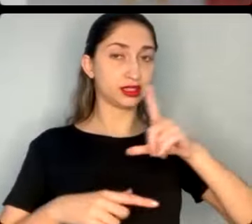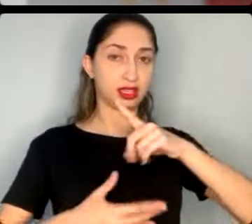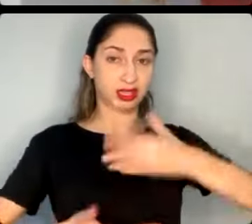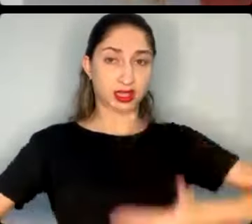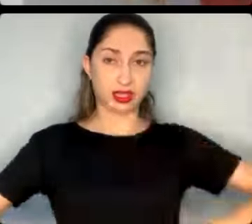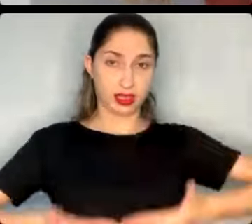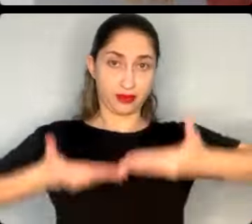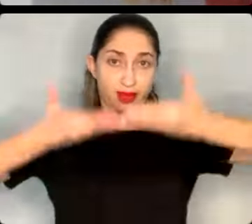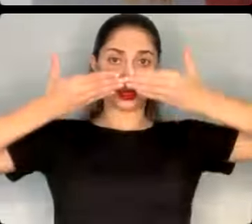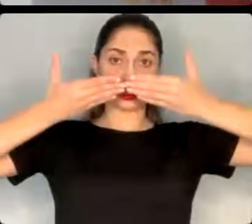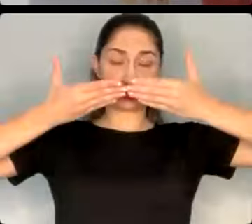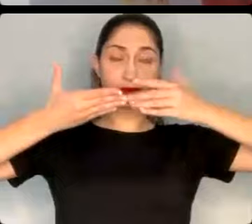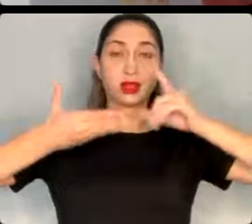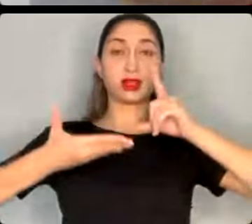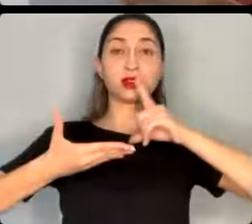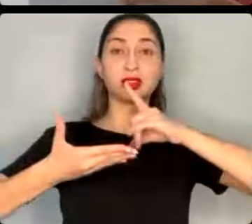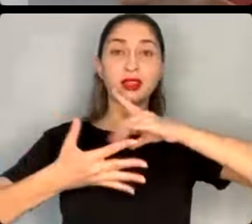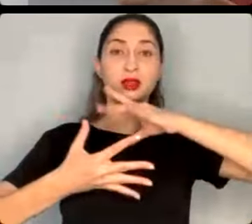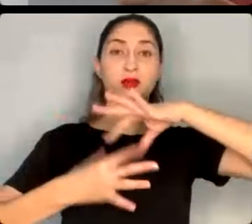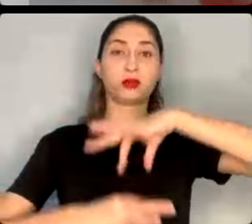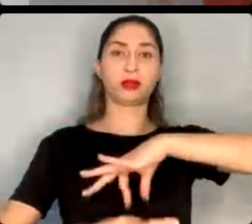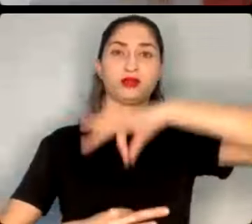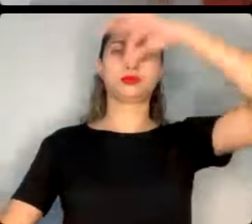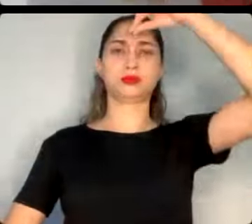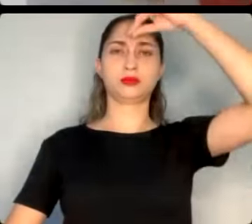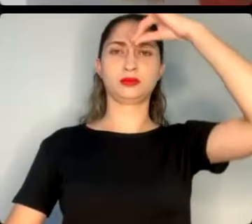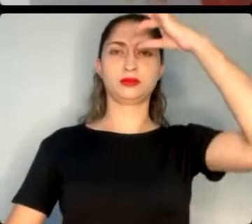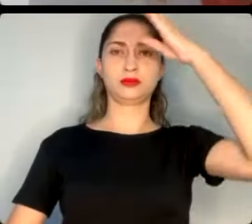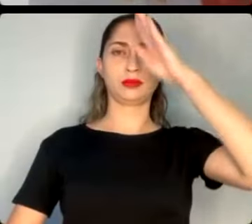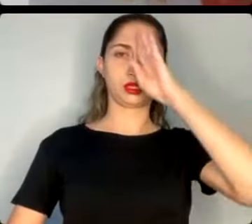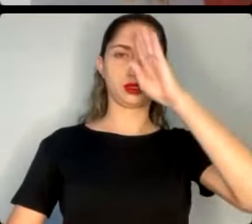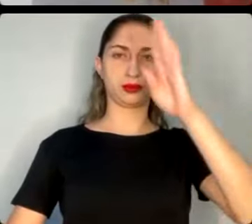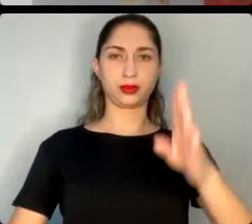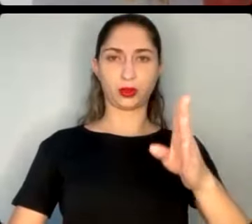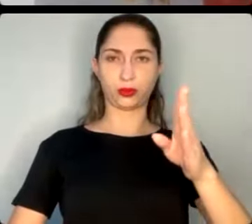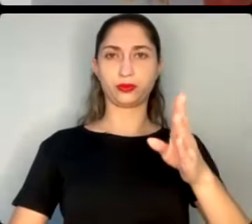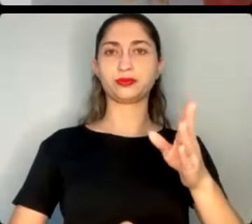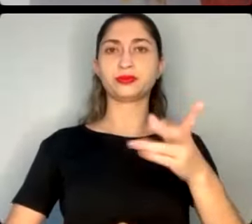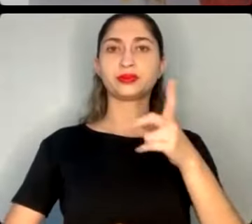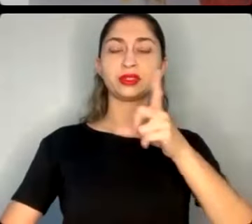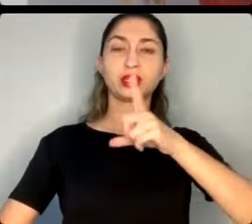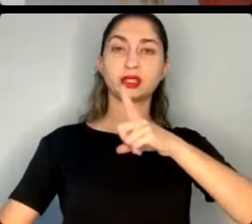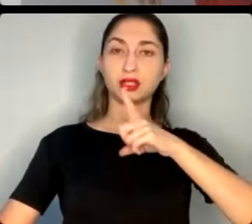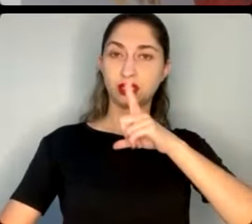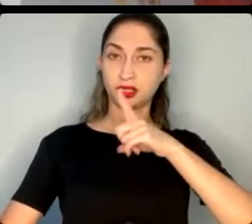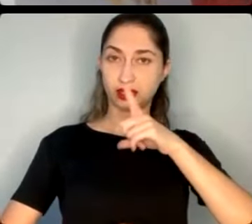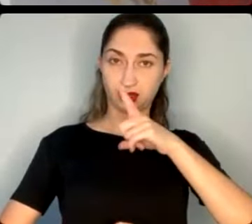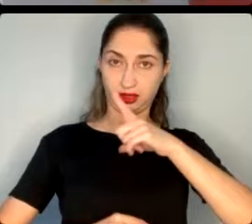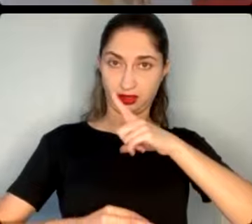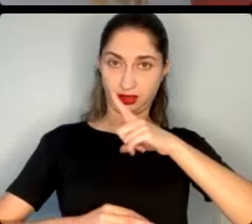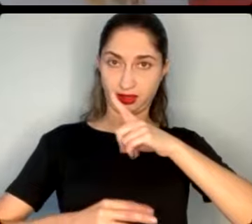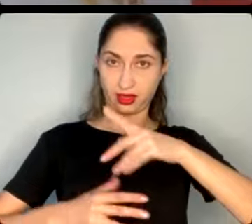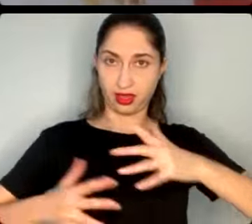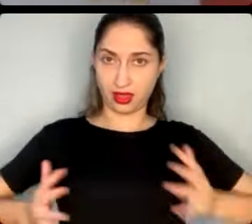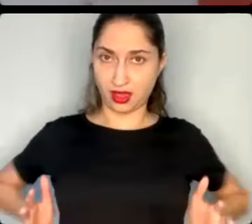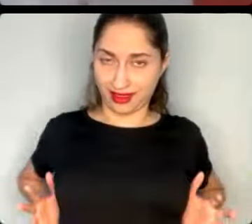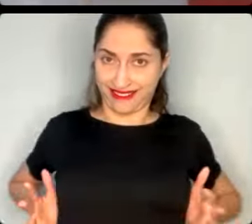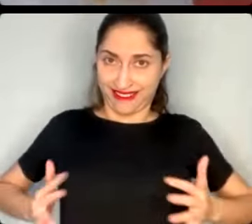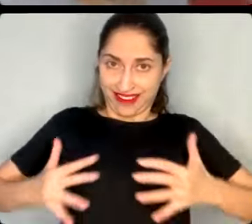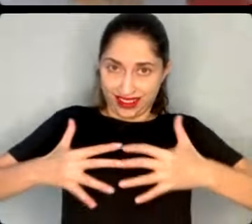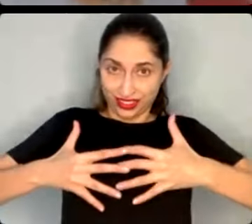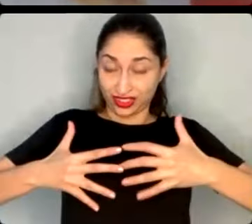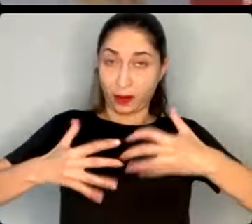um apêndice desse eixo central. Então, vai recair sobre uma caixa torácica, que